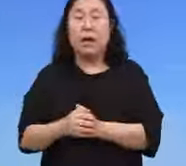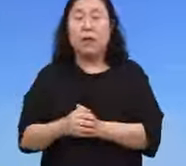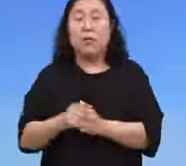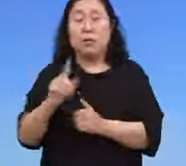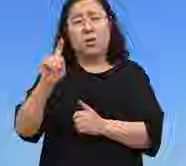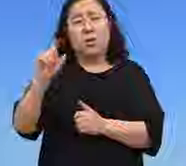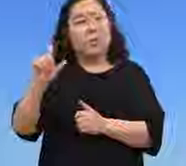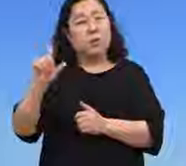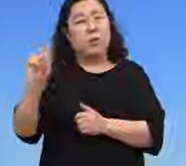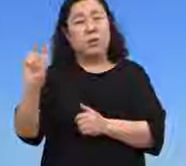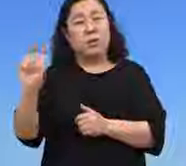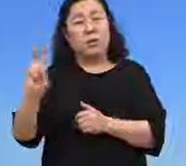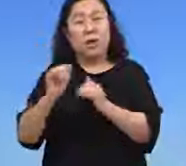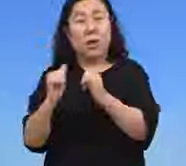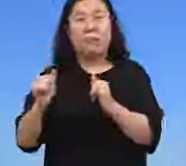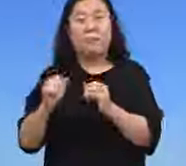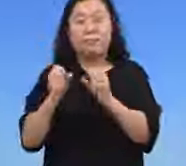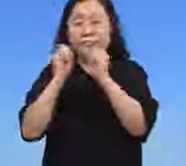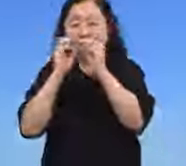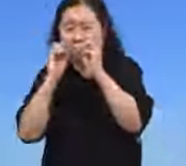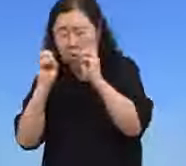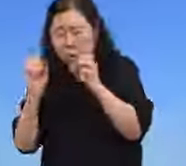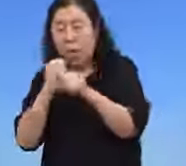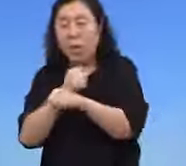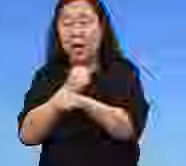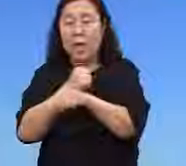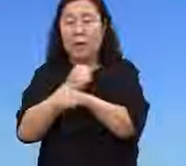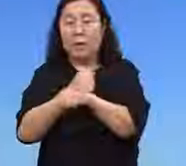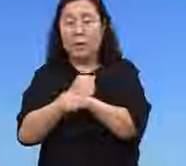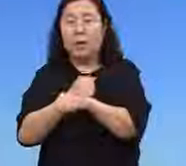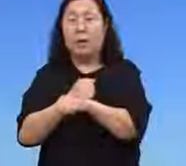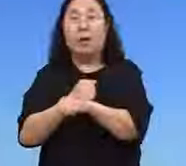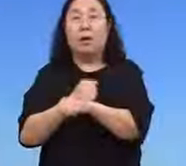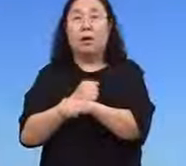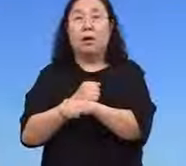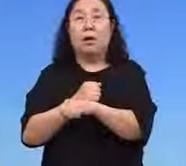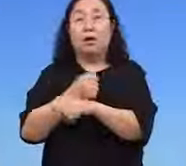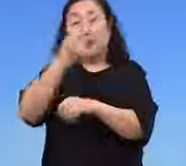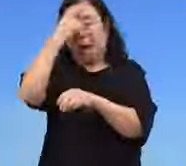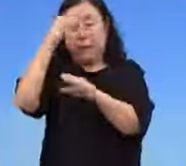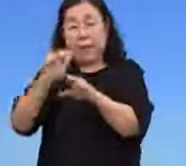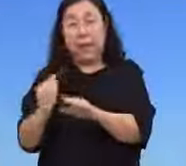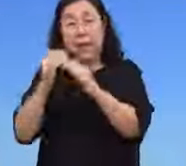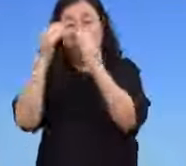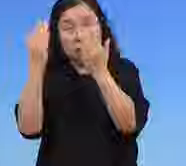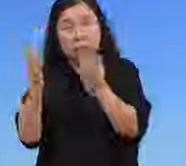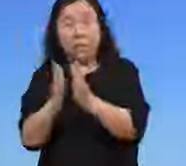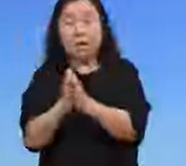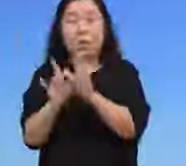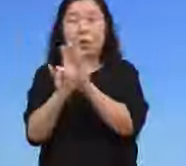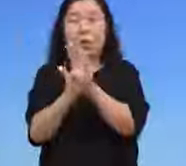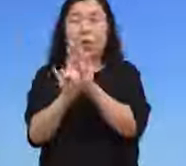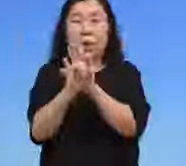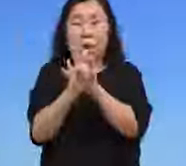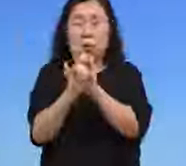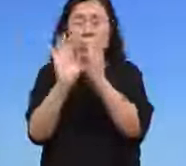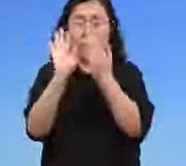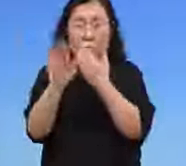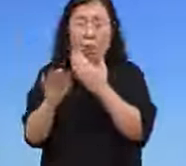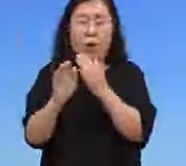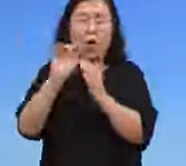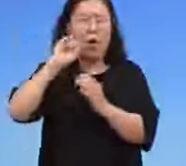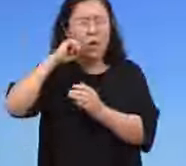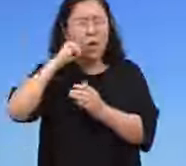초신자들이 많아요. 겨우 전도해가지고 그렇게 자리에 앉혀놨는데 코로나19 이후로 너무나 지금